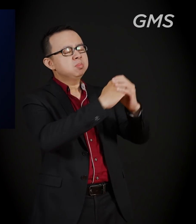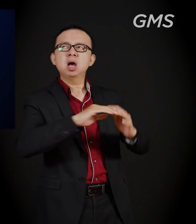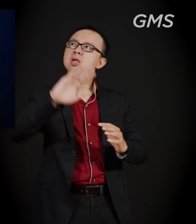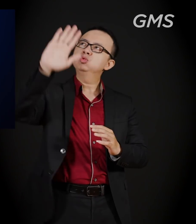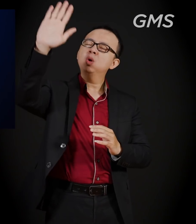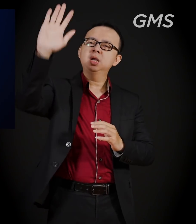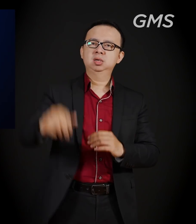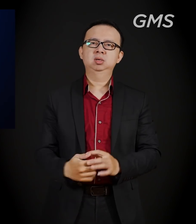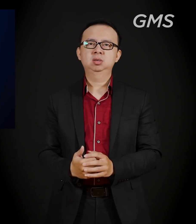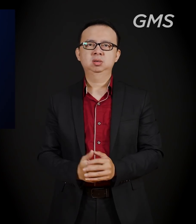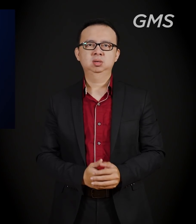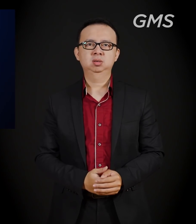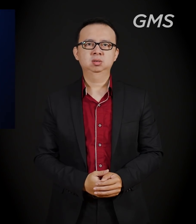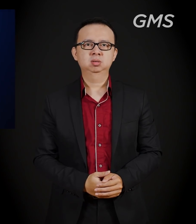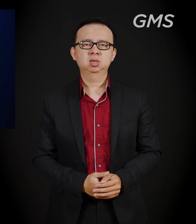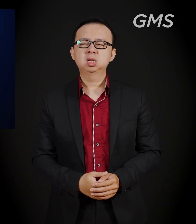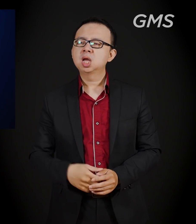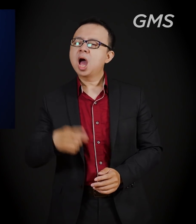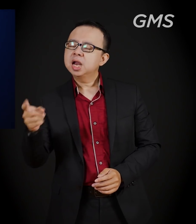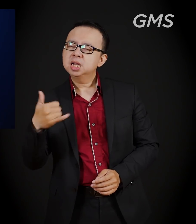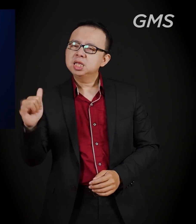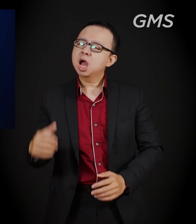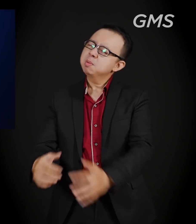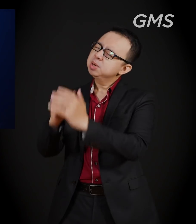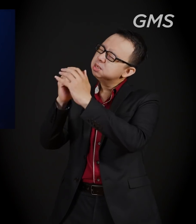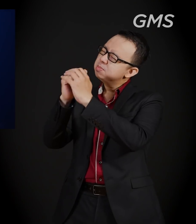Wuih. Ada yang menyembah.